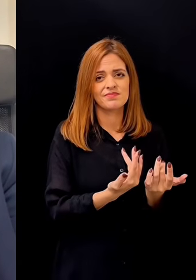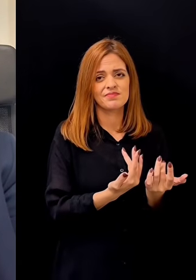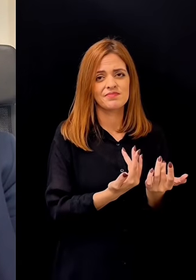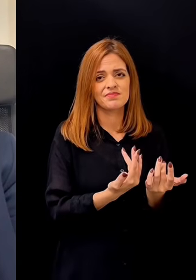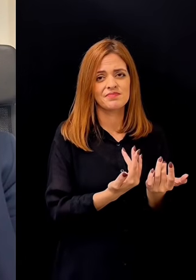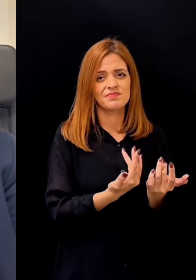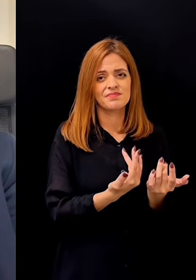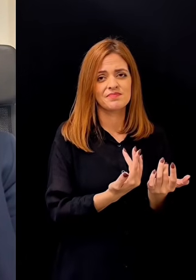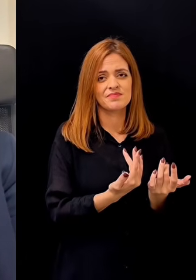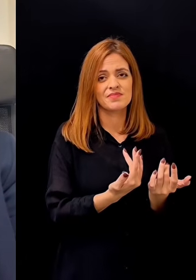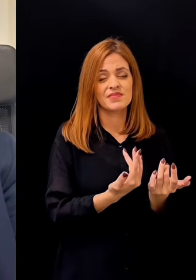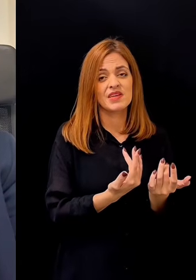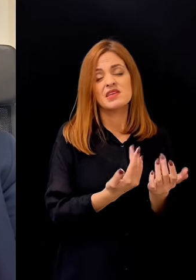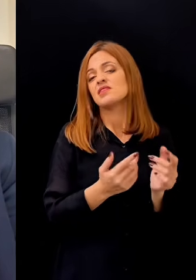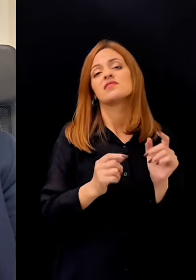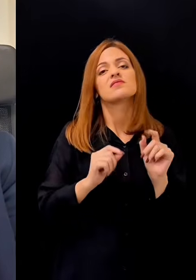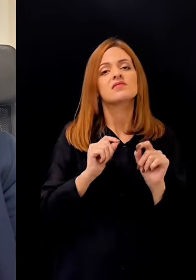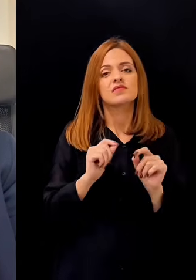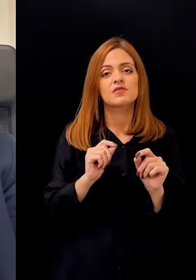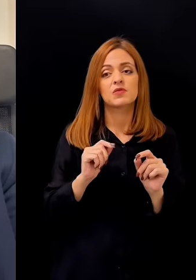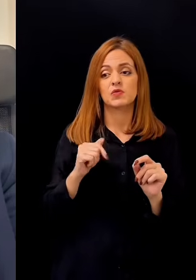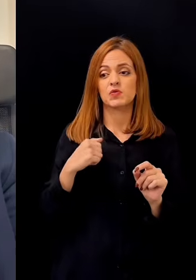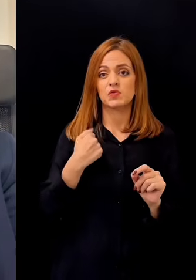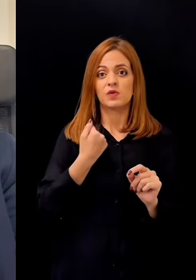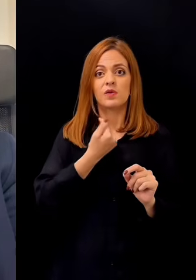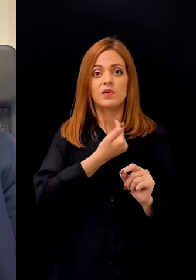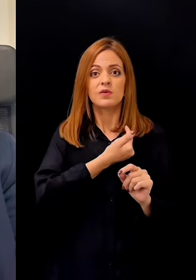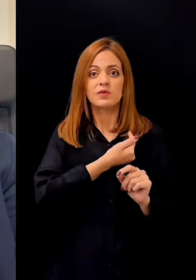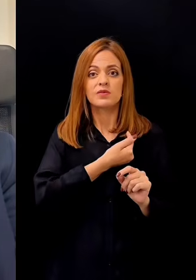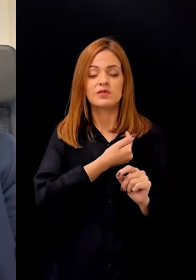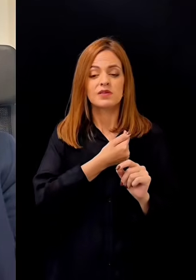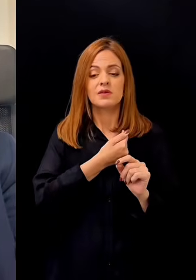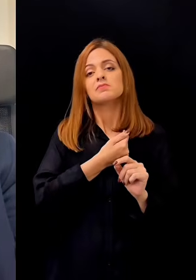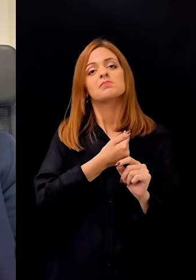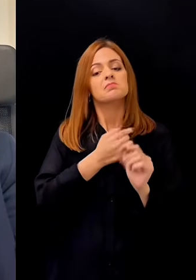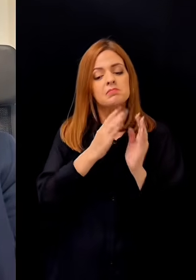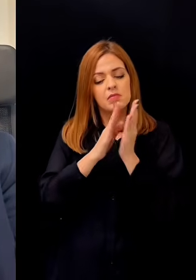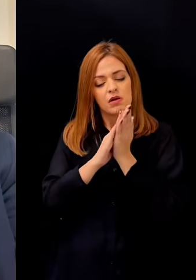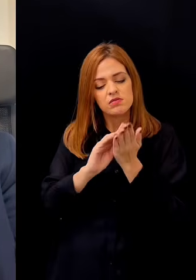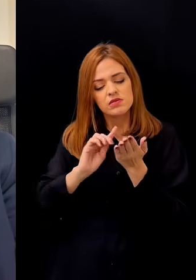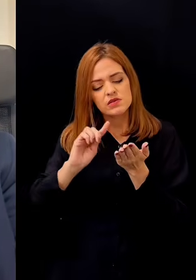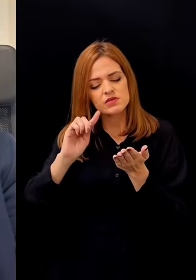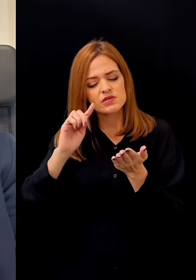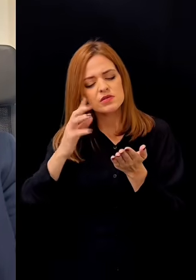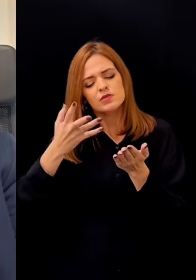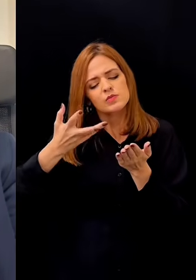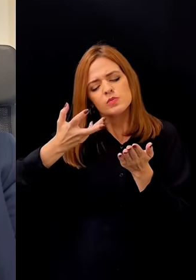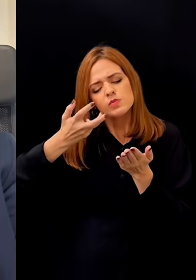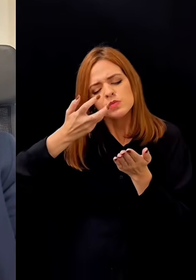Então, quando nós ouvimos a palavra de Deus